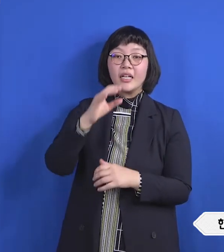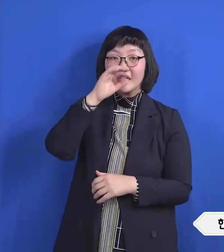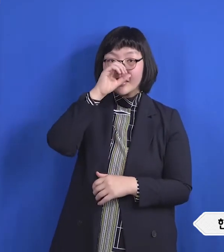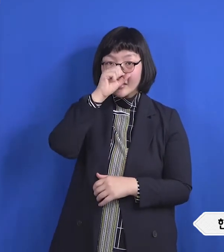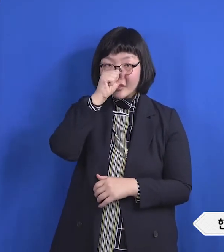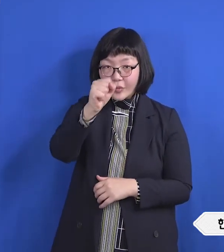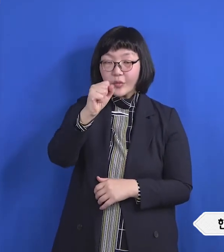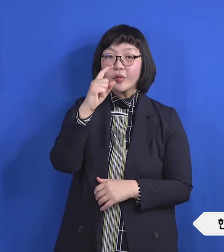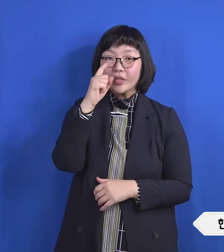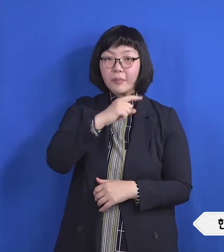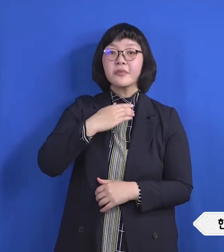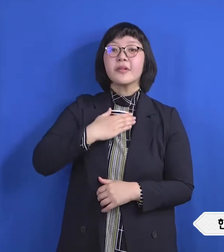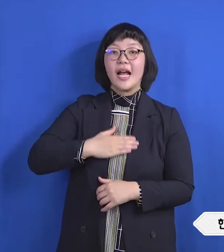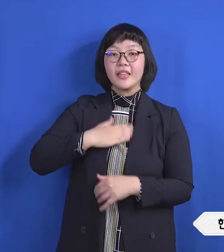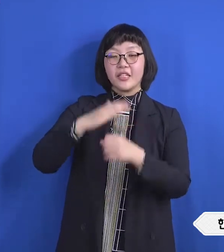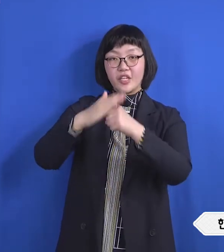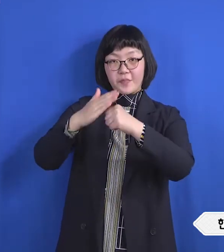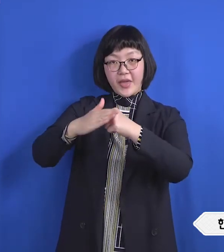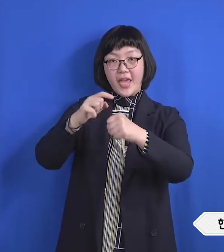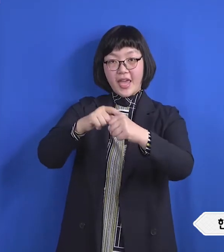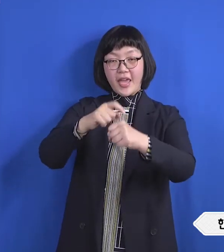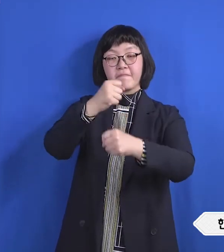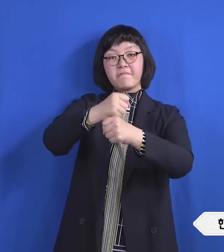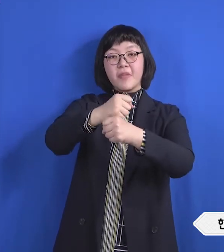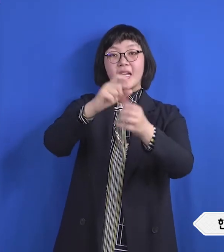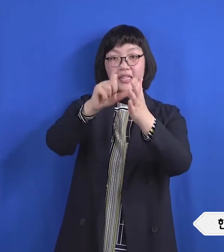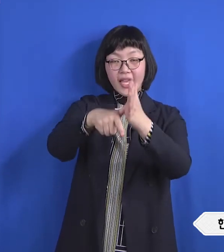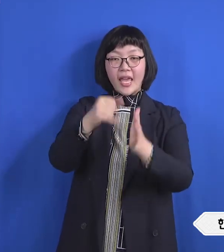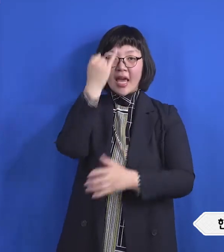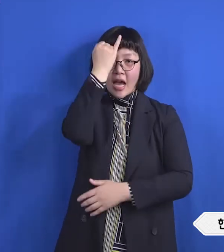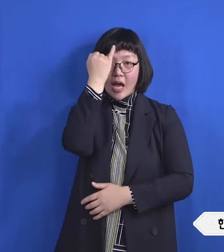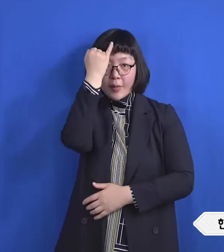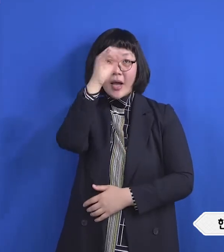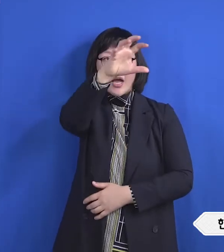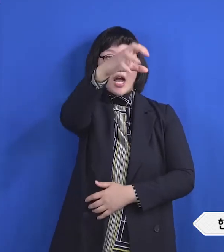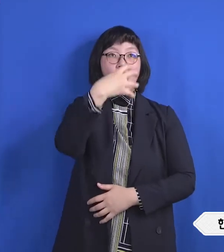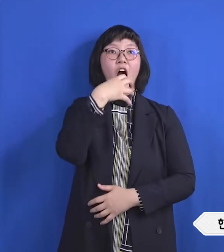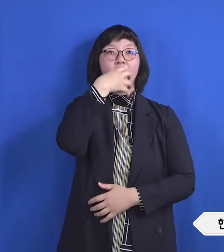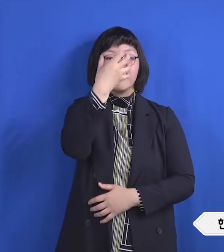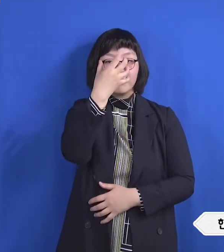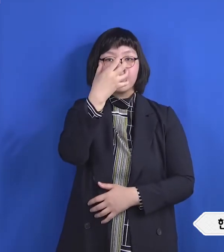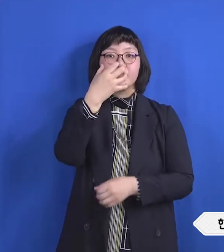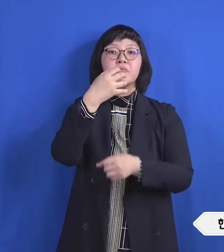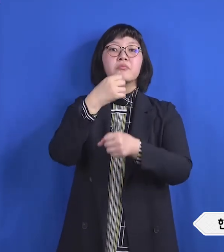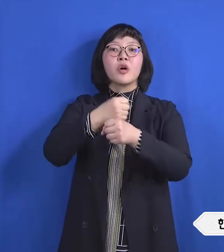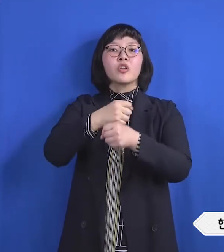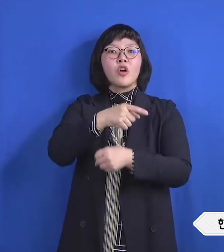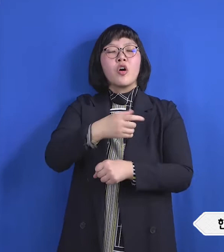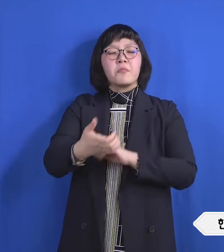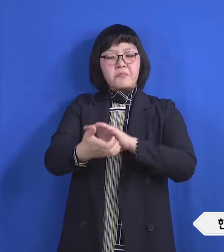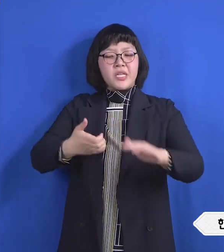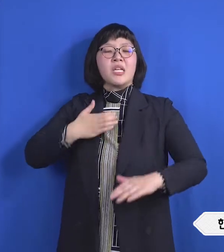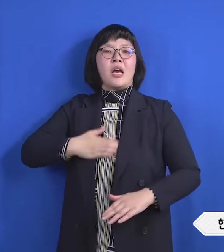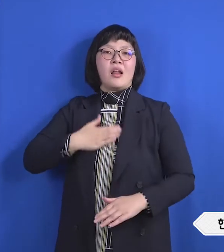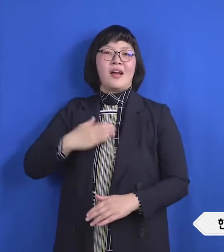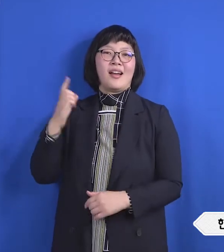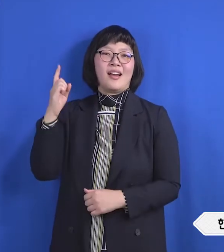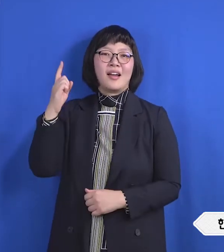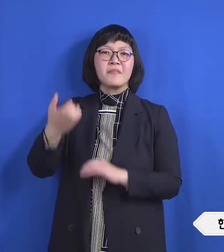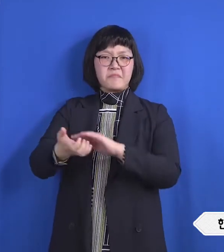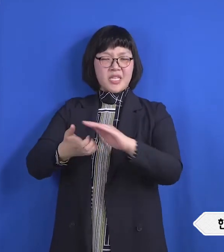선악과를 만들 때 아담 하와가 선악과를 따먹을 것을 알고 계셨지 않습니까?